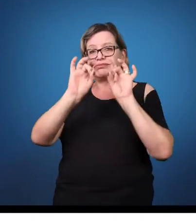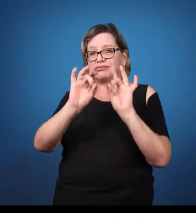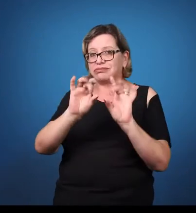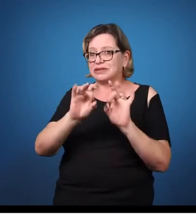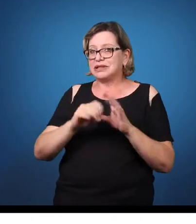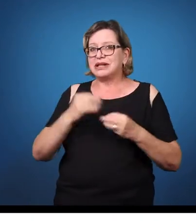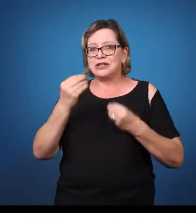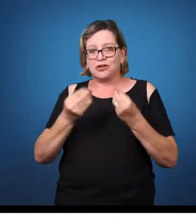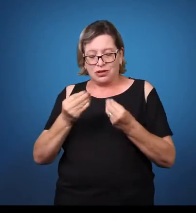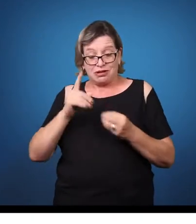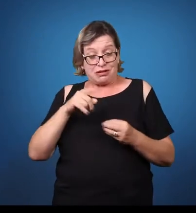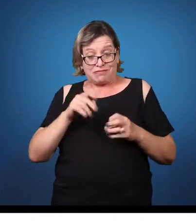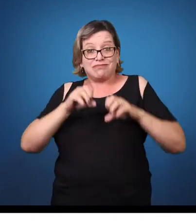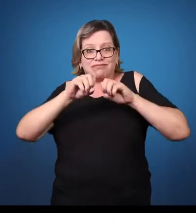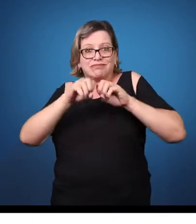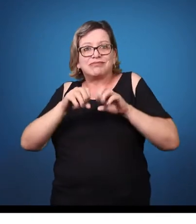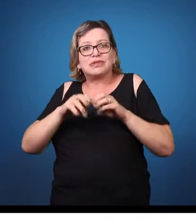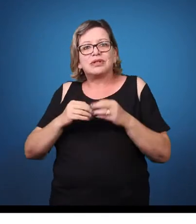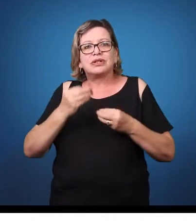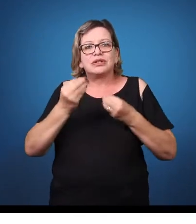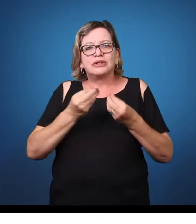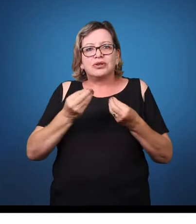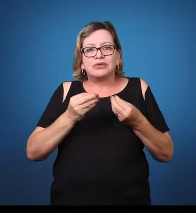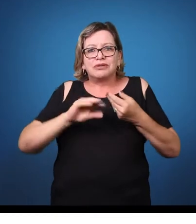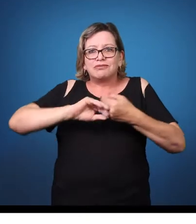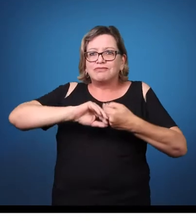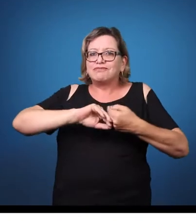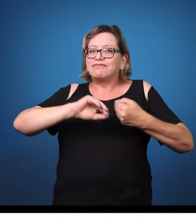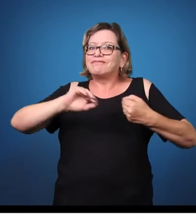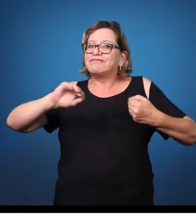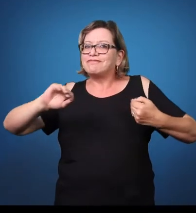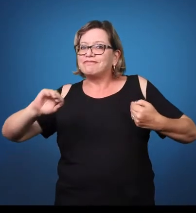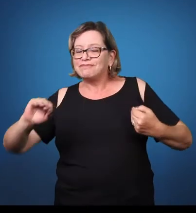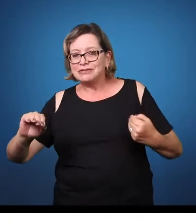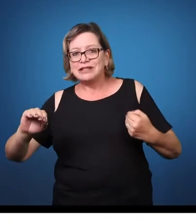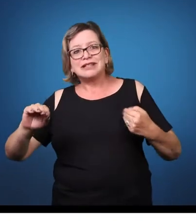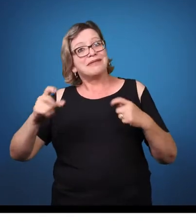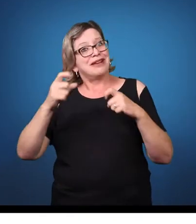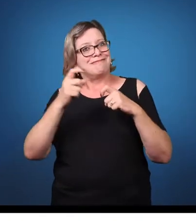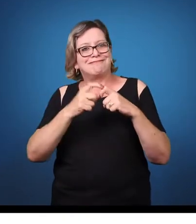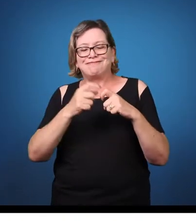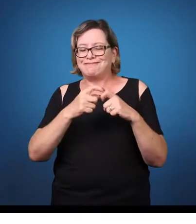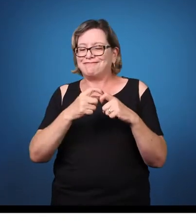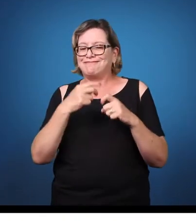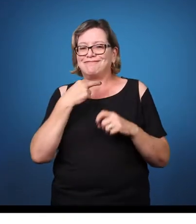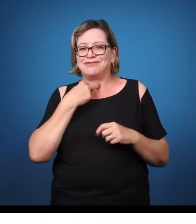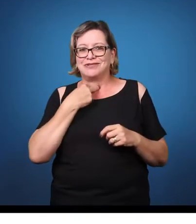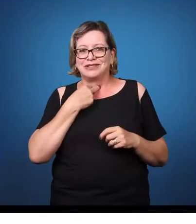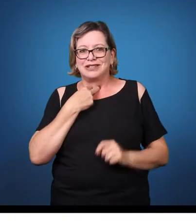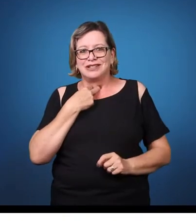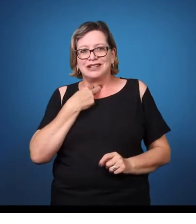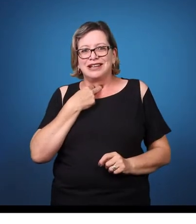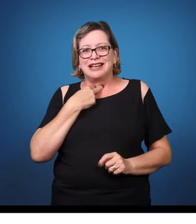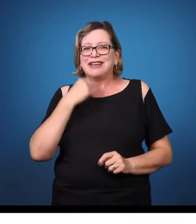desvincular, por exemplo, da área médica. Os termos utilizados em educação especial estão muito